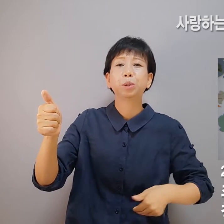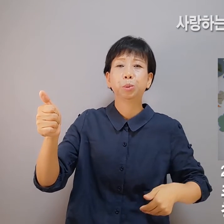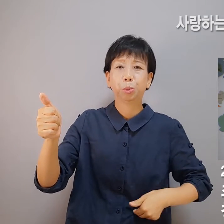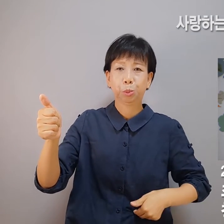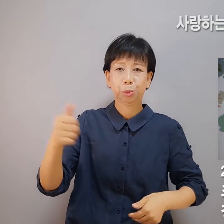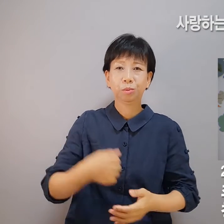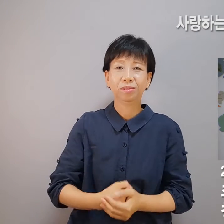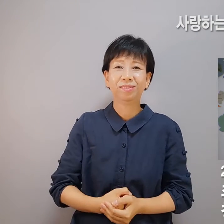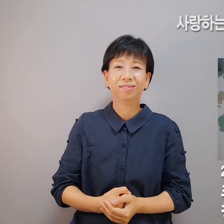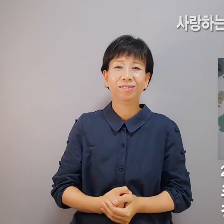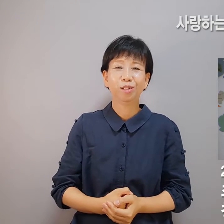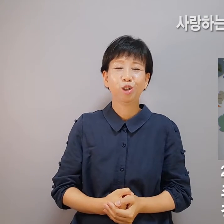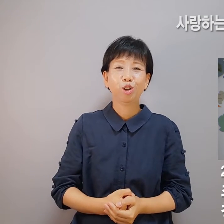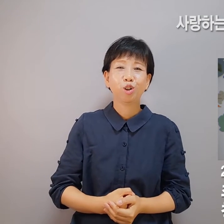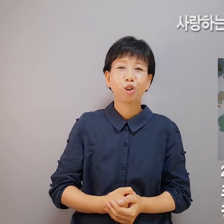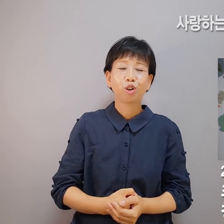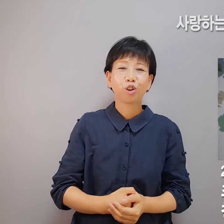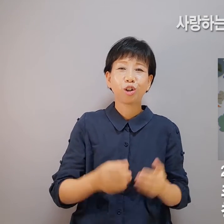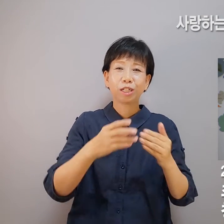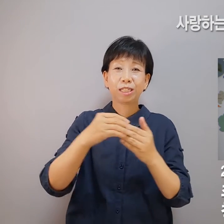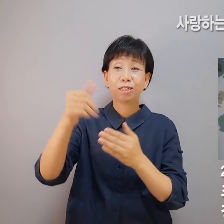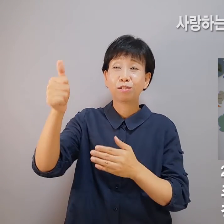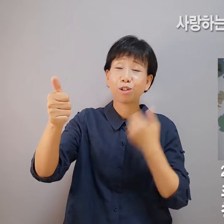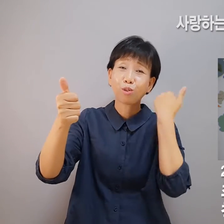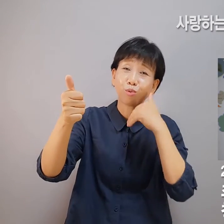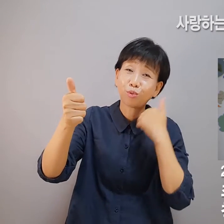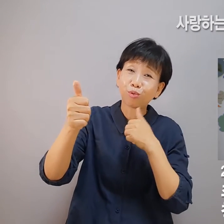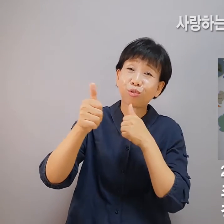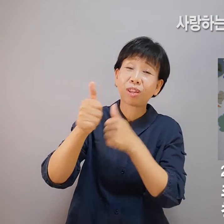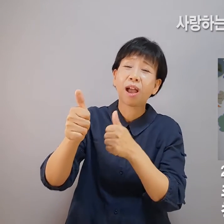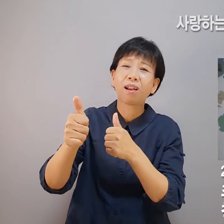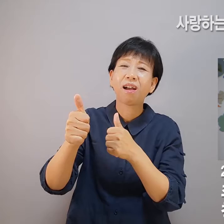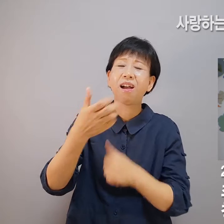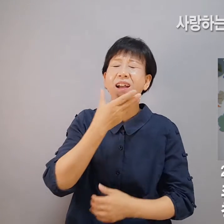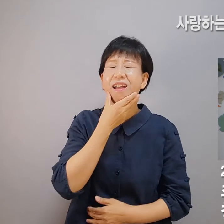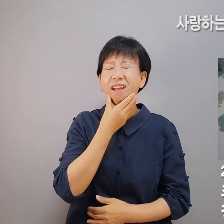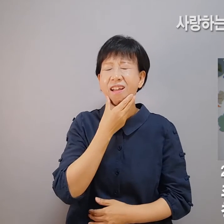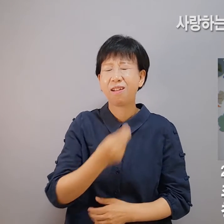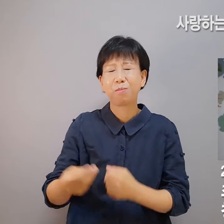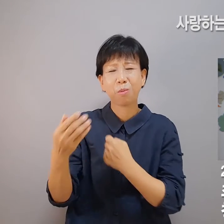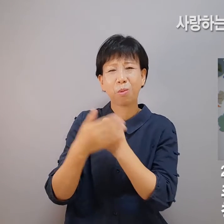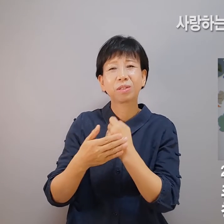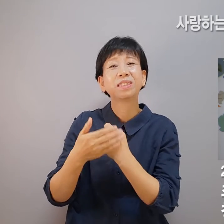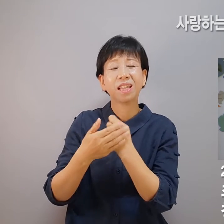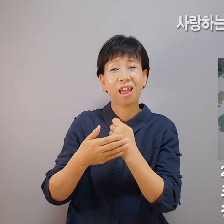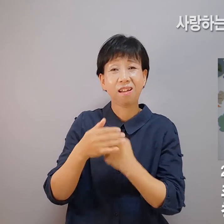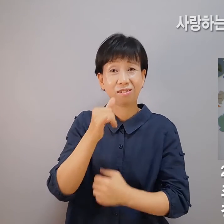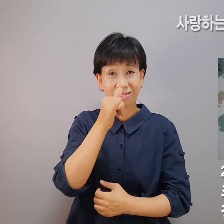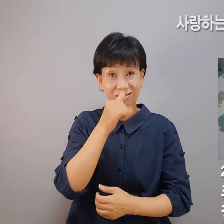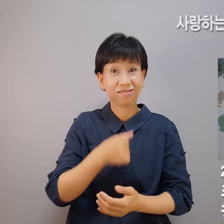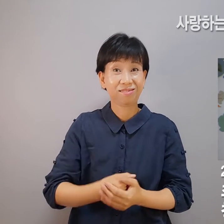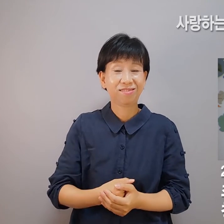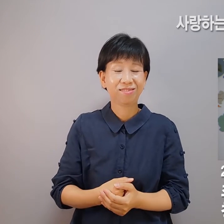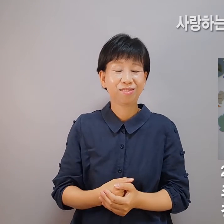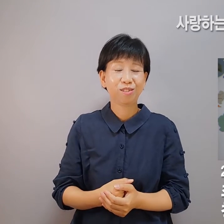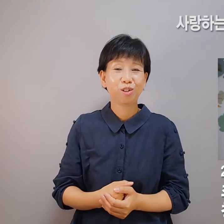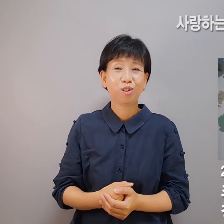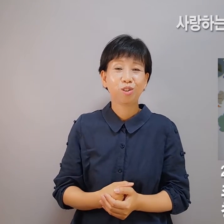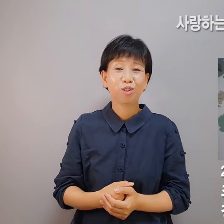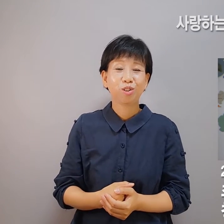더 은혜스럽고, 더 행복하고. 근데 이제 가이드가 누구냐에